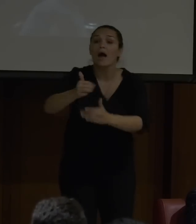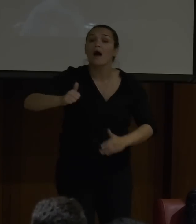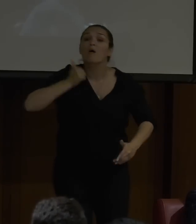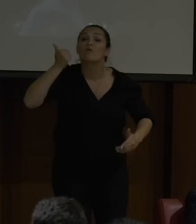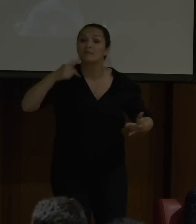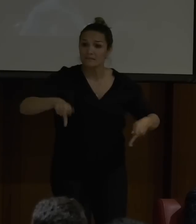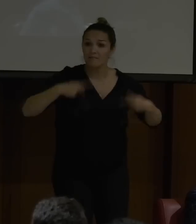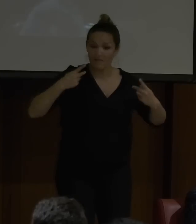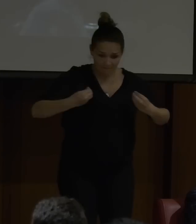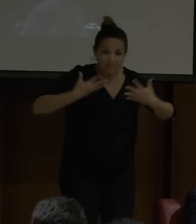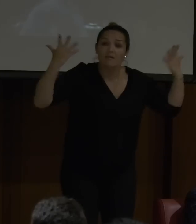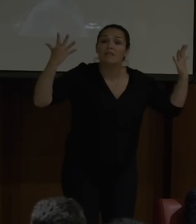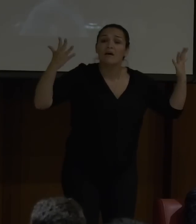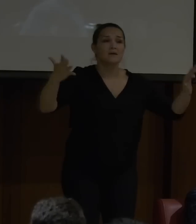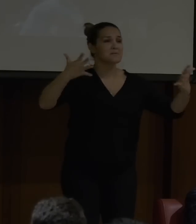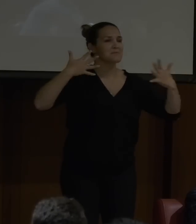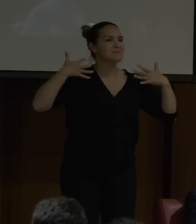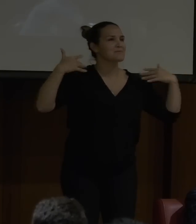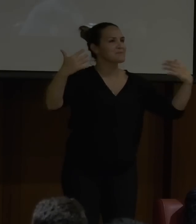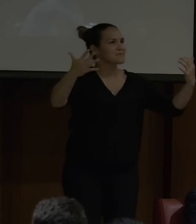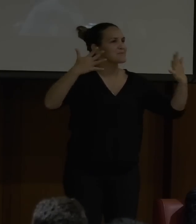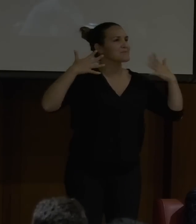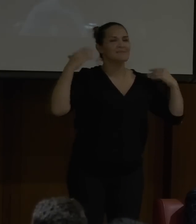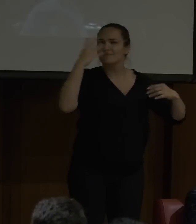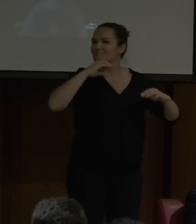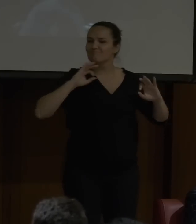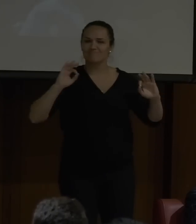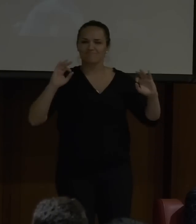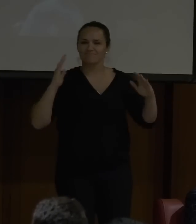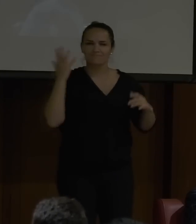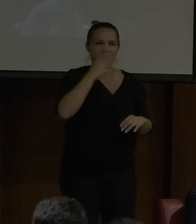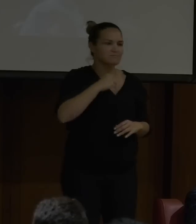vivir, y en el verano hay donde sombrear.